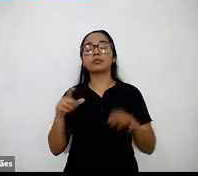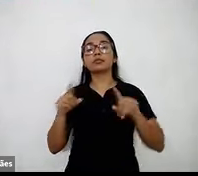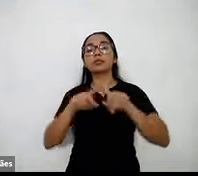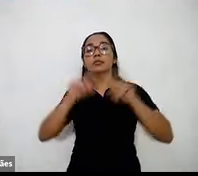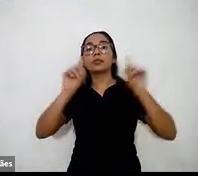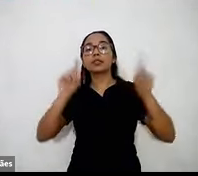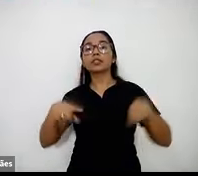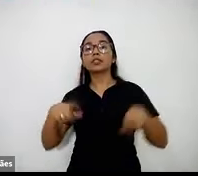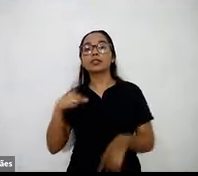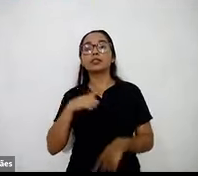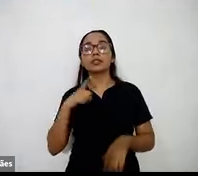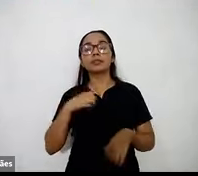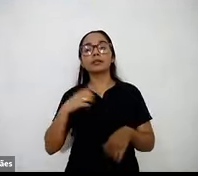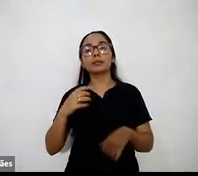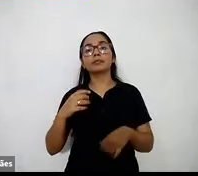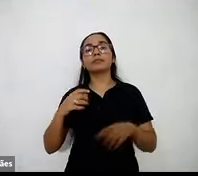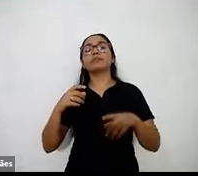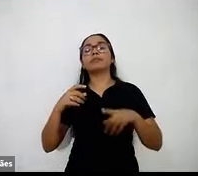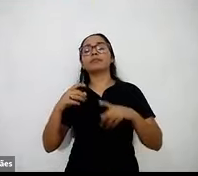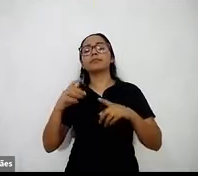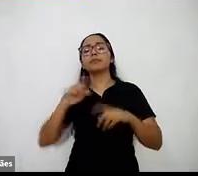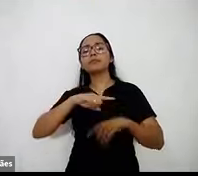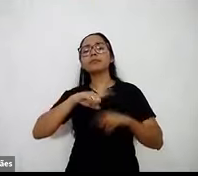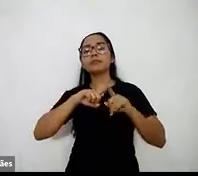né? Recebendo uma,